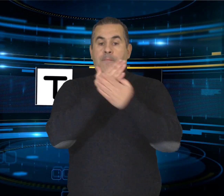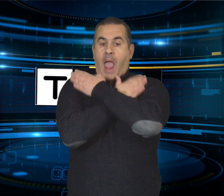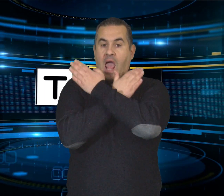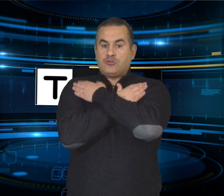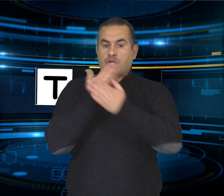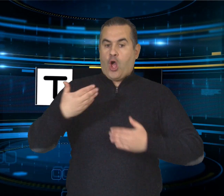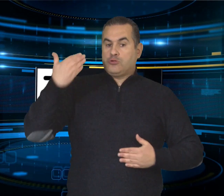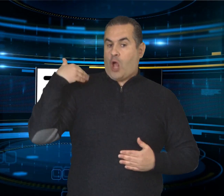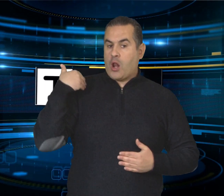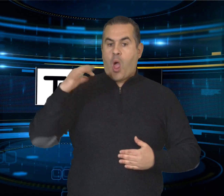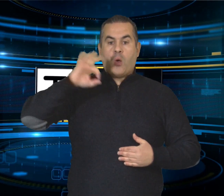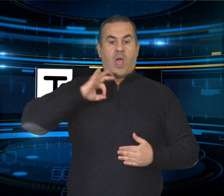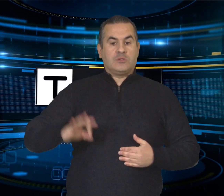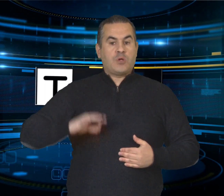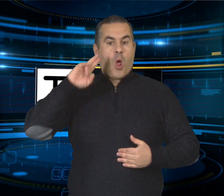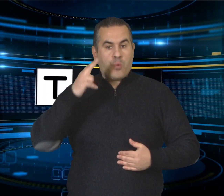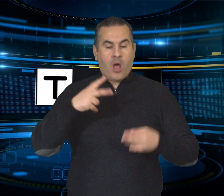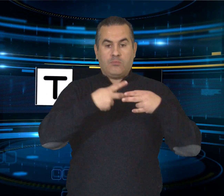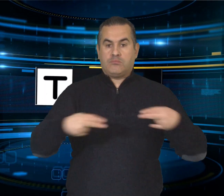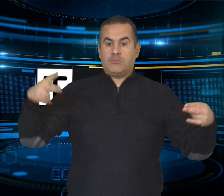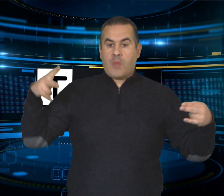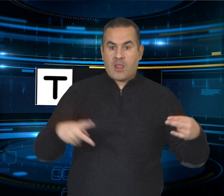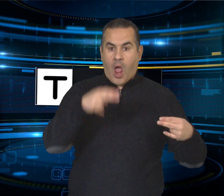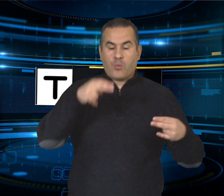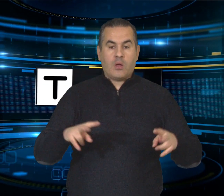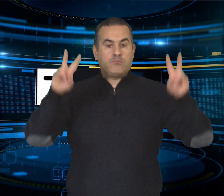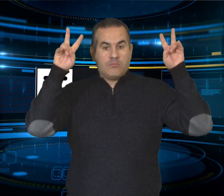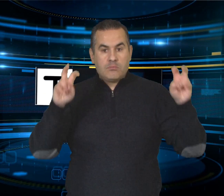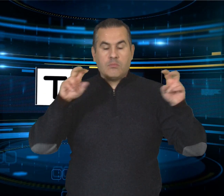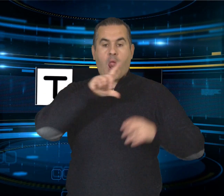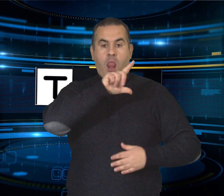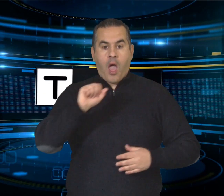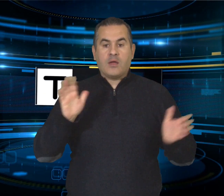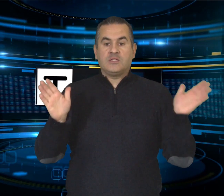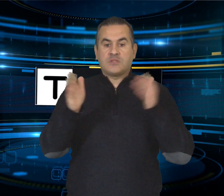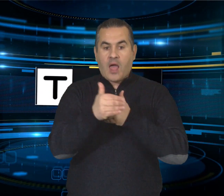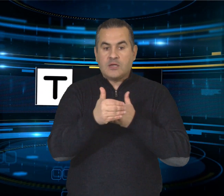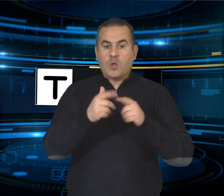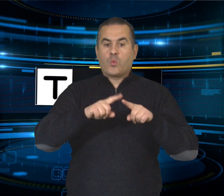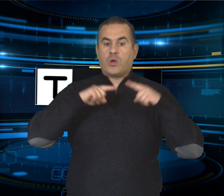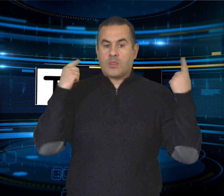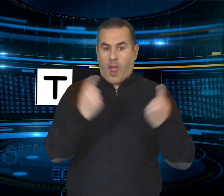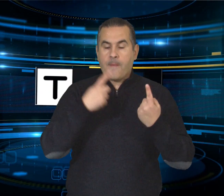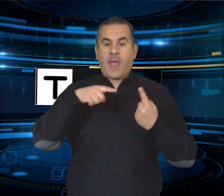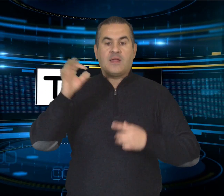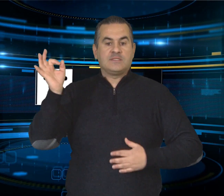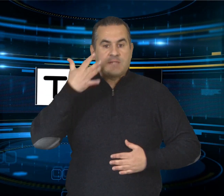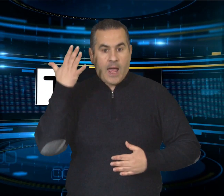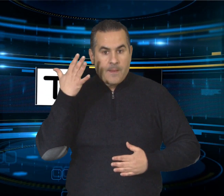La stanza tutta per sé della Questura di Nuoro, inaugurata a maggio grazie all'iniziativa di Sor Optimist International Club, si arricchisce di un'opera